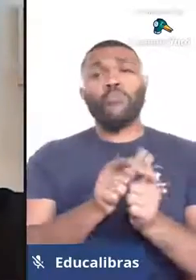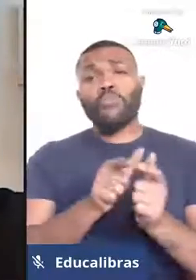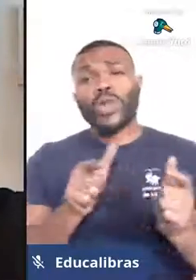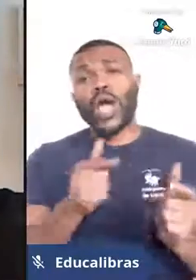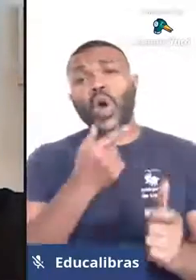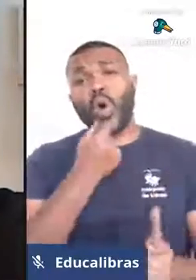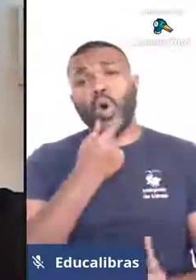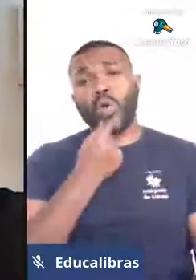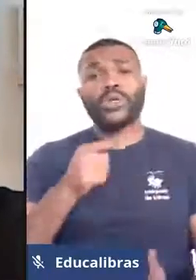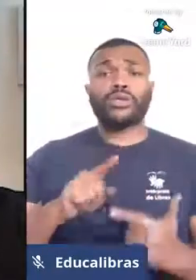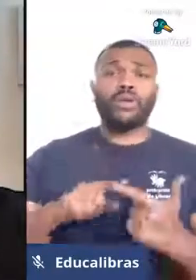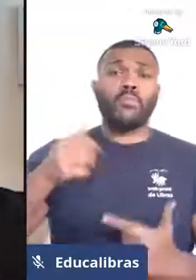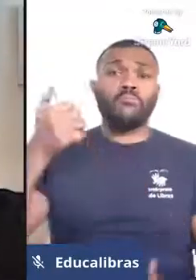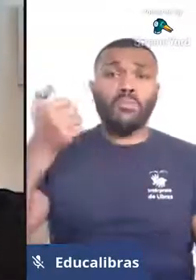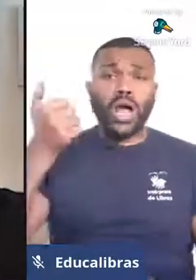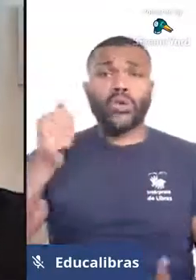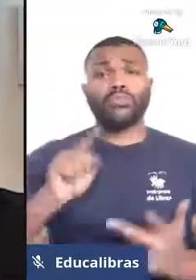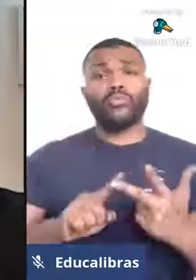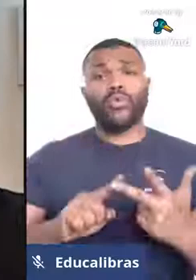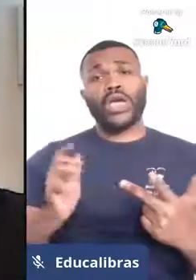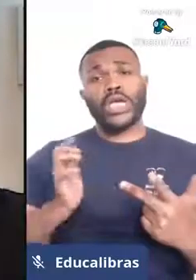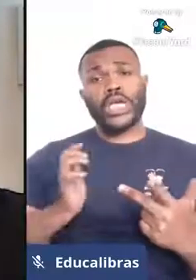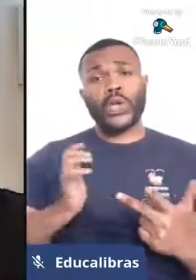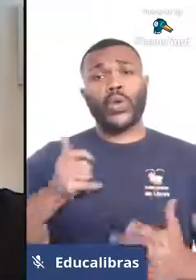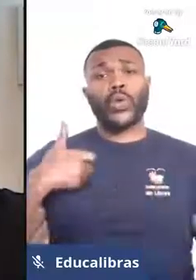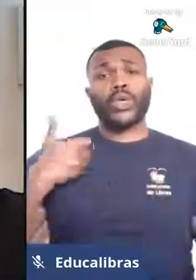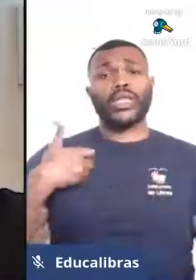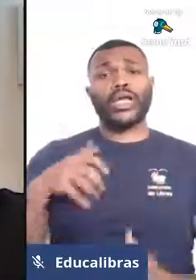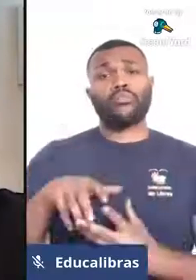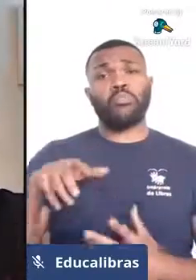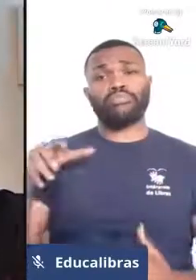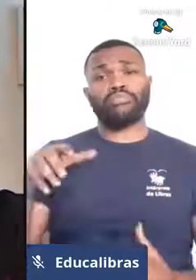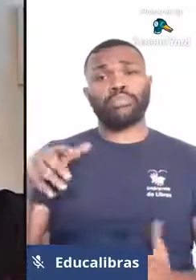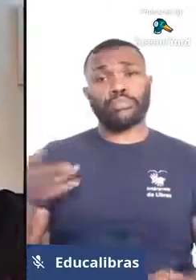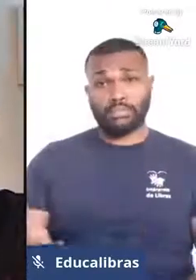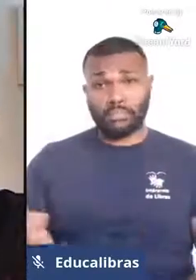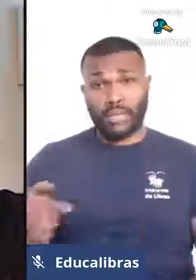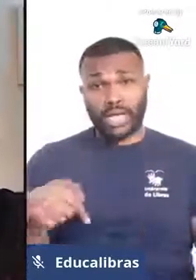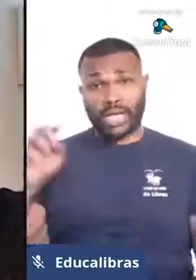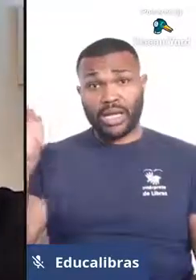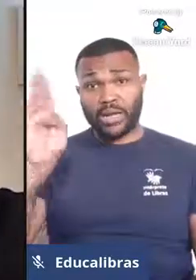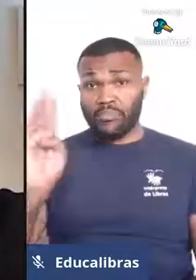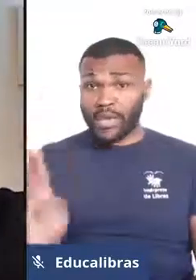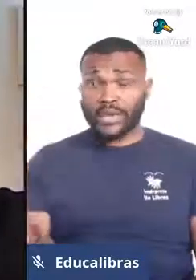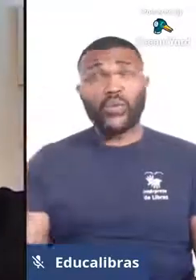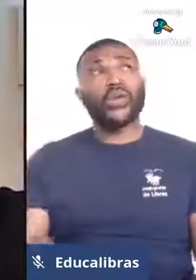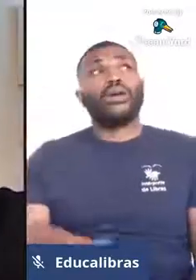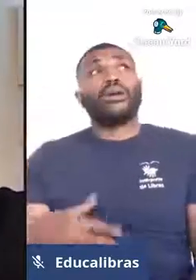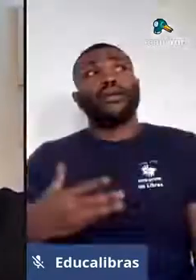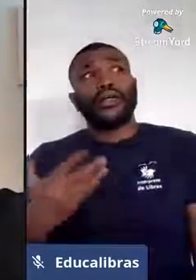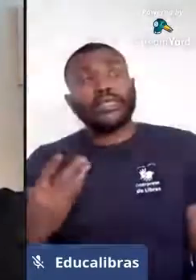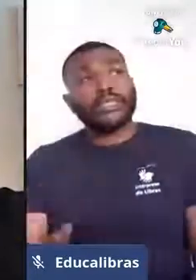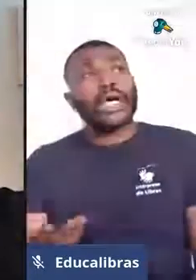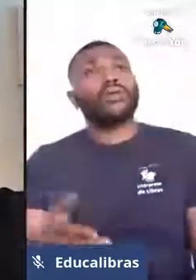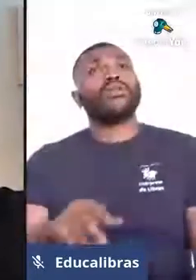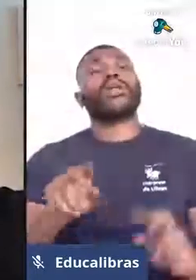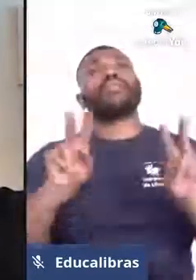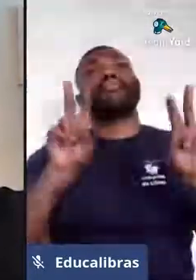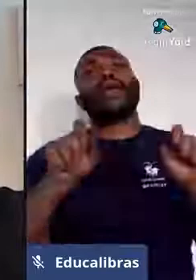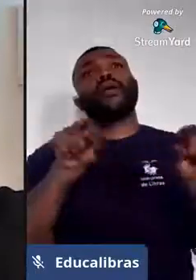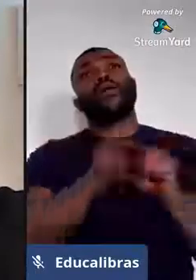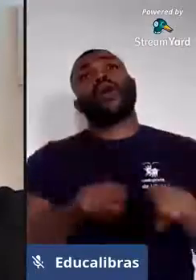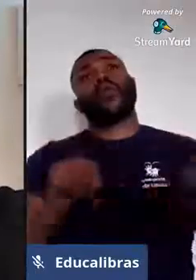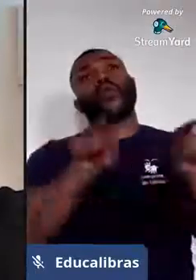brancos, ricos, de idade mais avançada. Então, é muito monotemático, é o oposto daquilo que eu